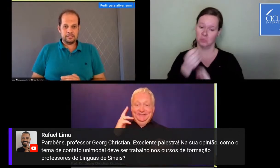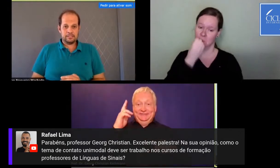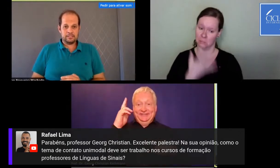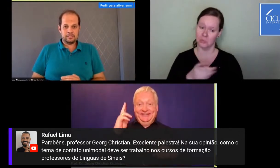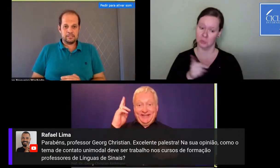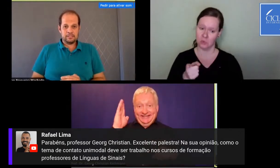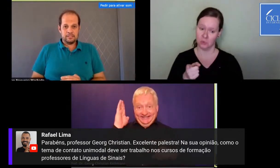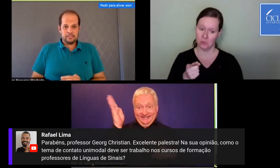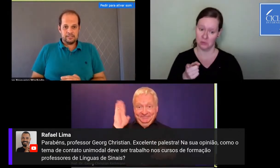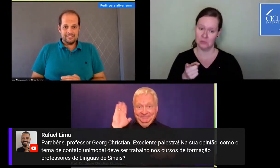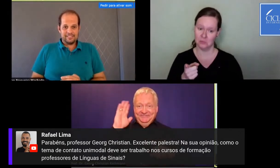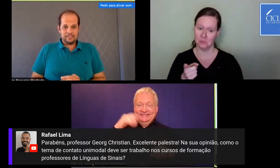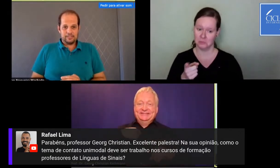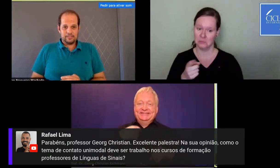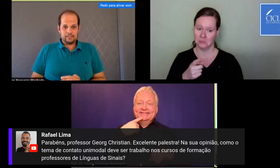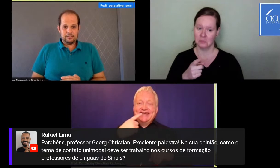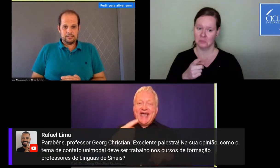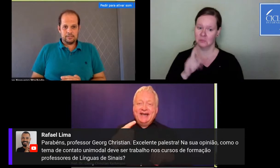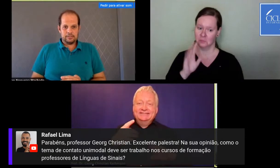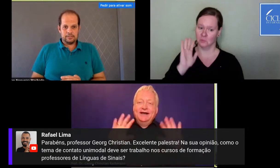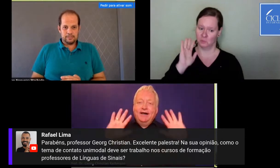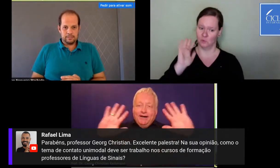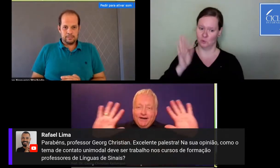É uma boa pergunta.